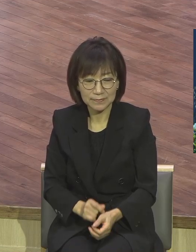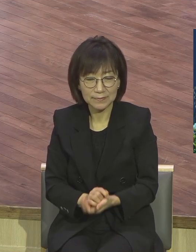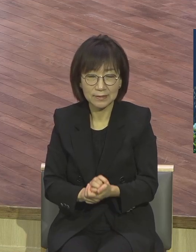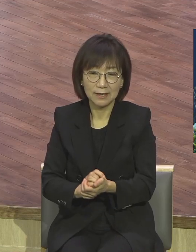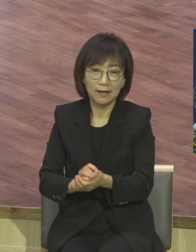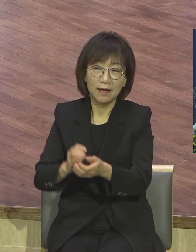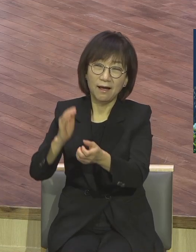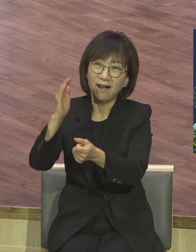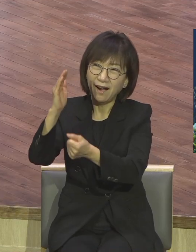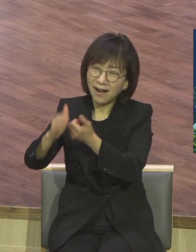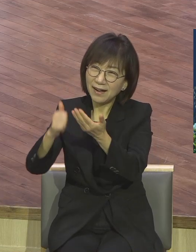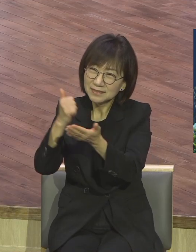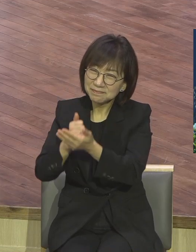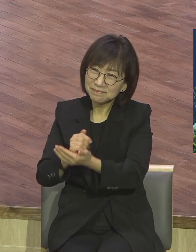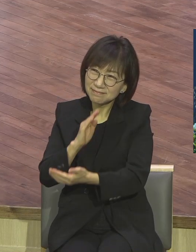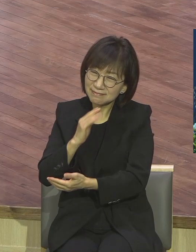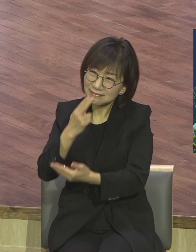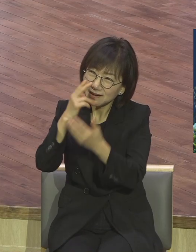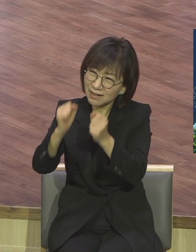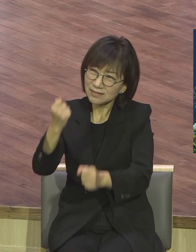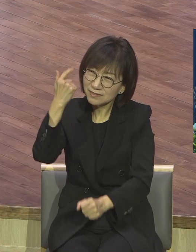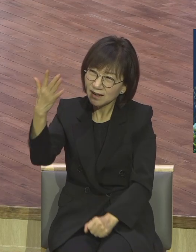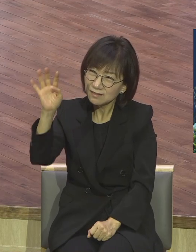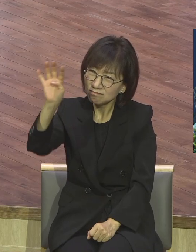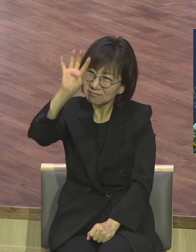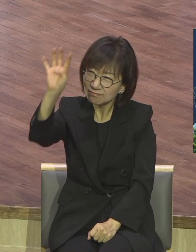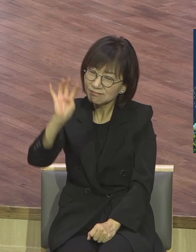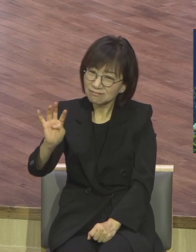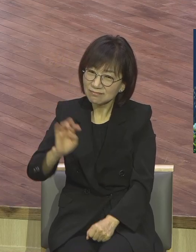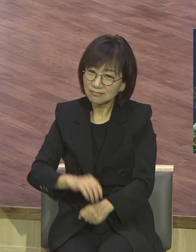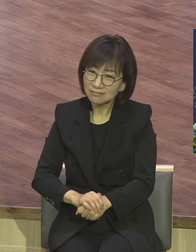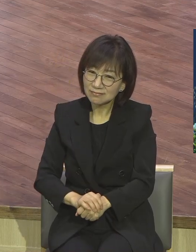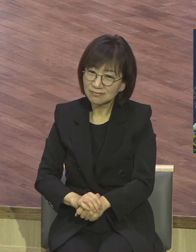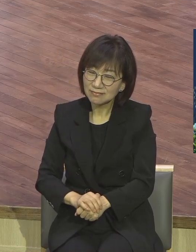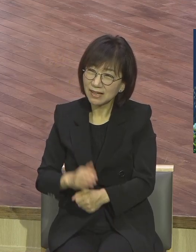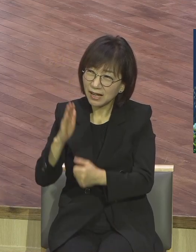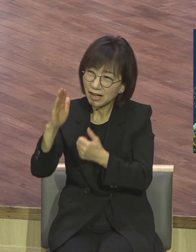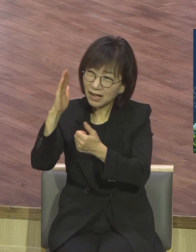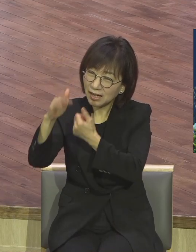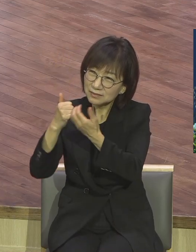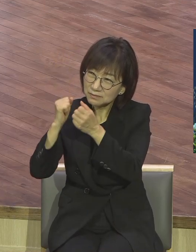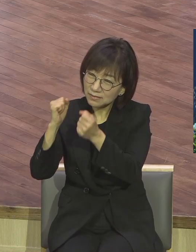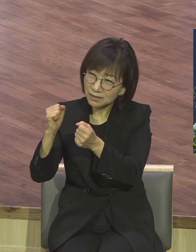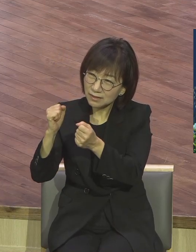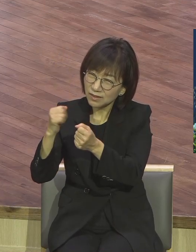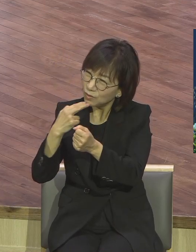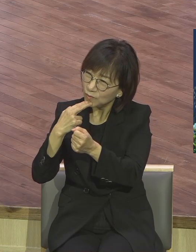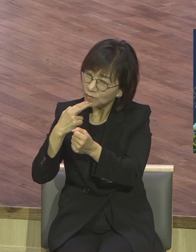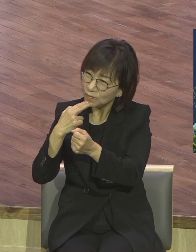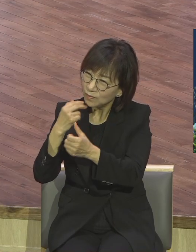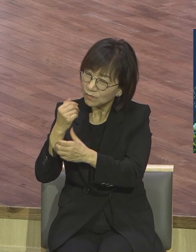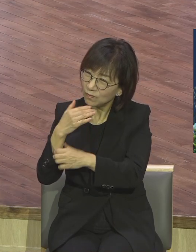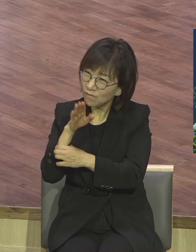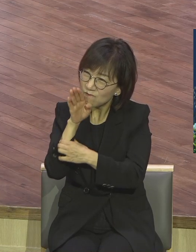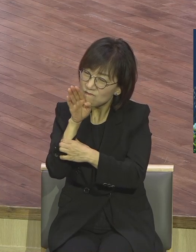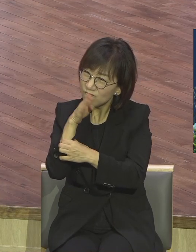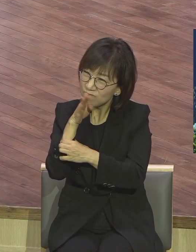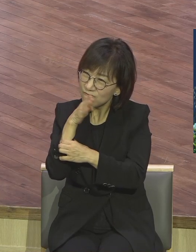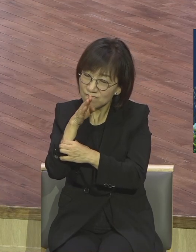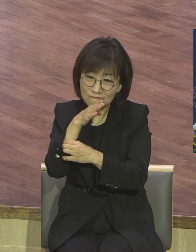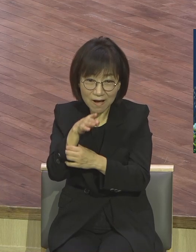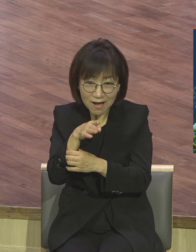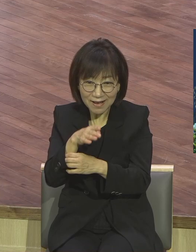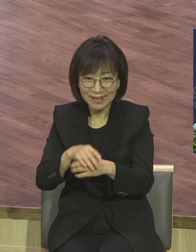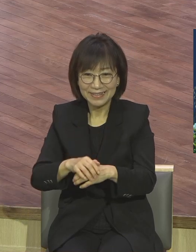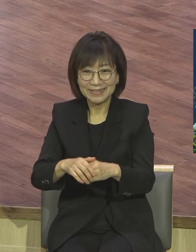하나님 뭐 살아있나? 없나? 있는 것 같기도 하고 없는 것 같기도 하고. 예수님이 십자가에 죽으시고